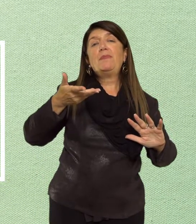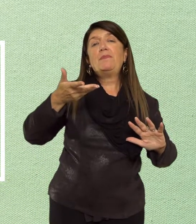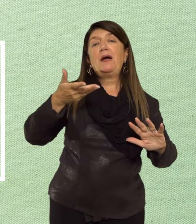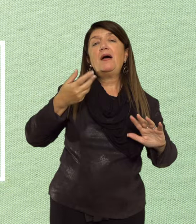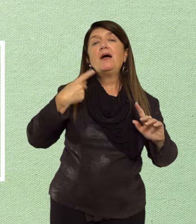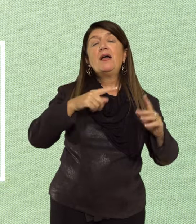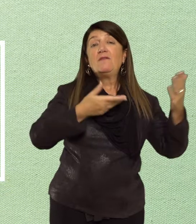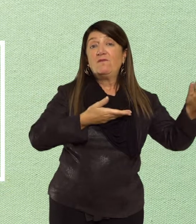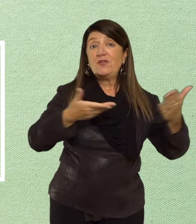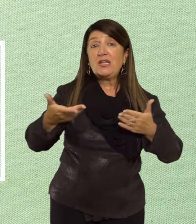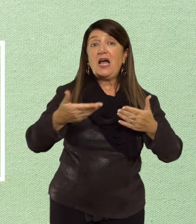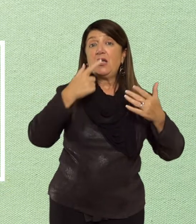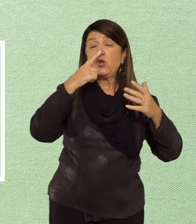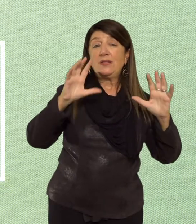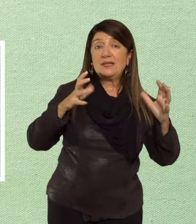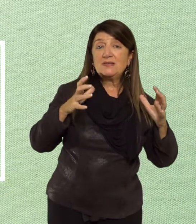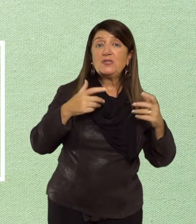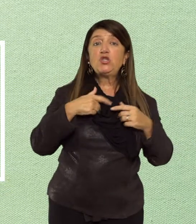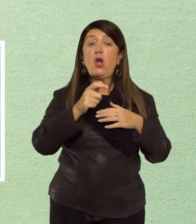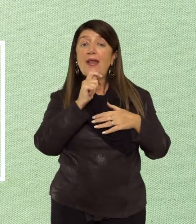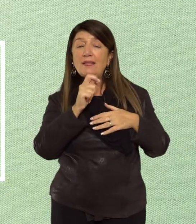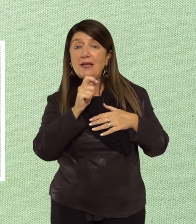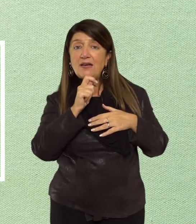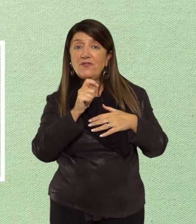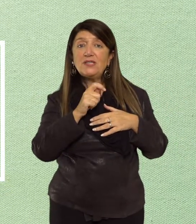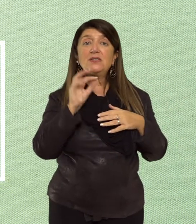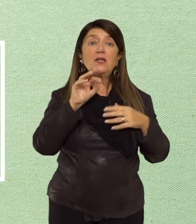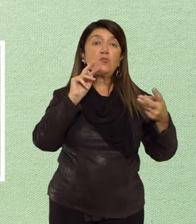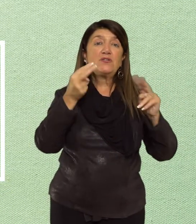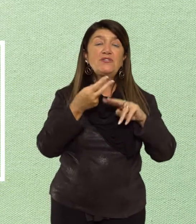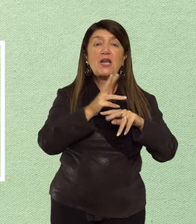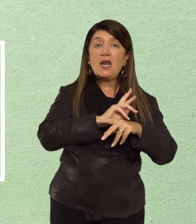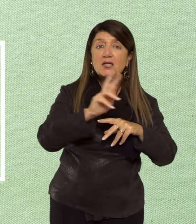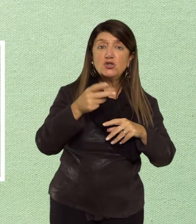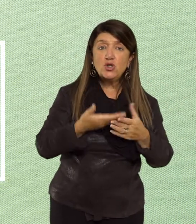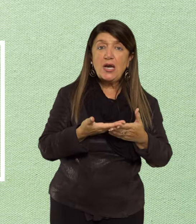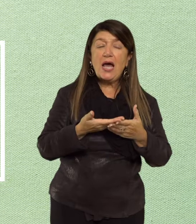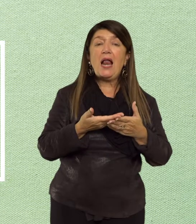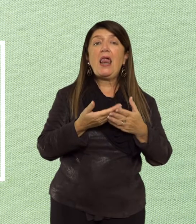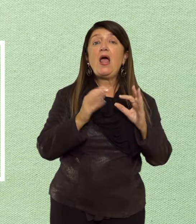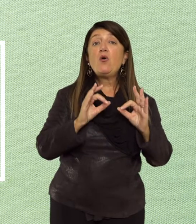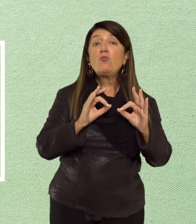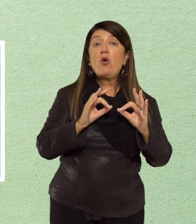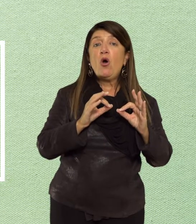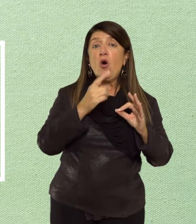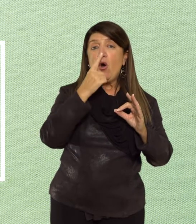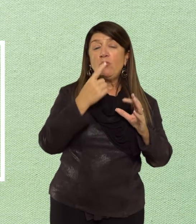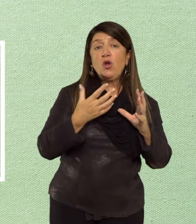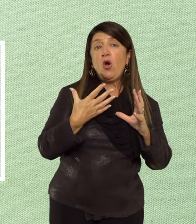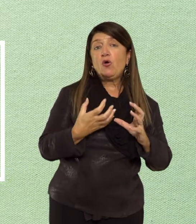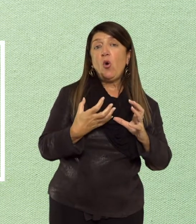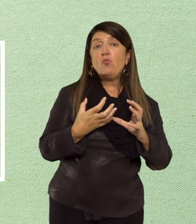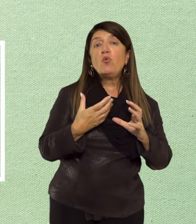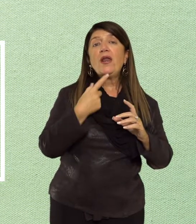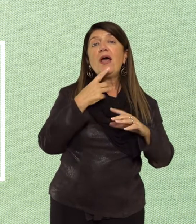invitato in trasmissioni, interviste, anche trasmissioni di livello nazionale, magari, e non è una cosa così comune, no? Da un'atleta